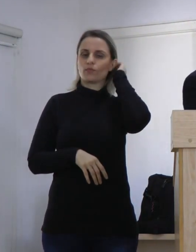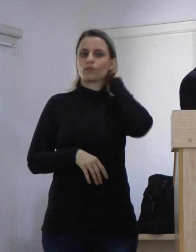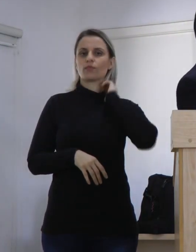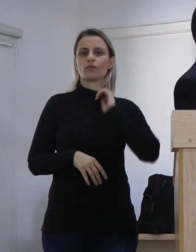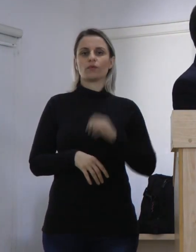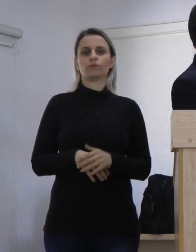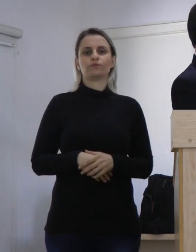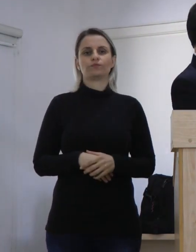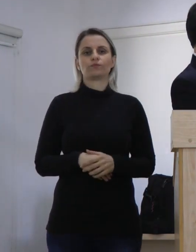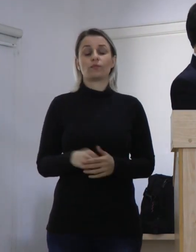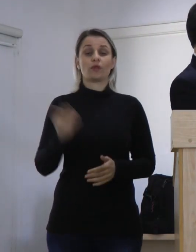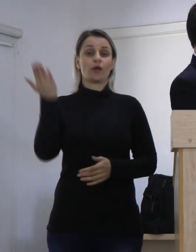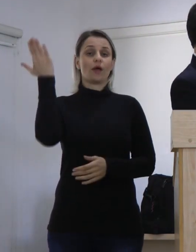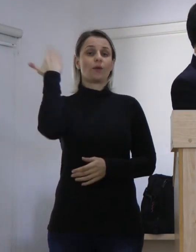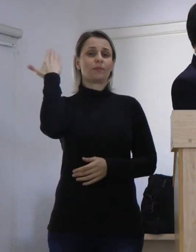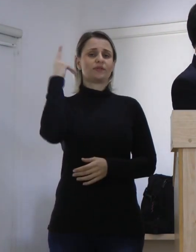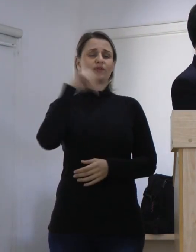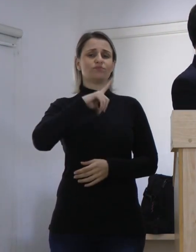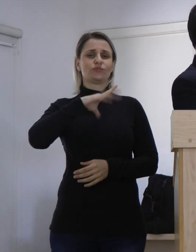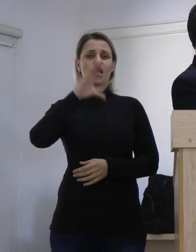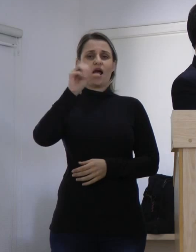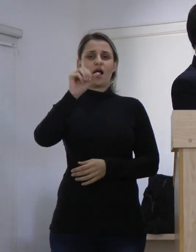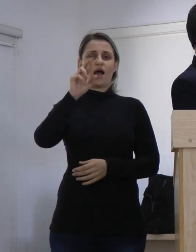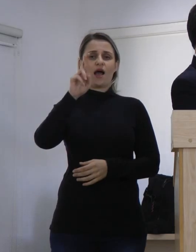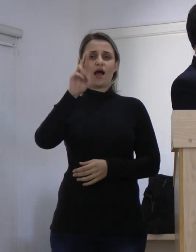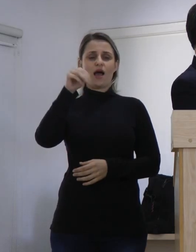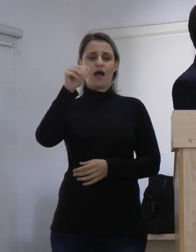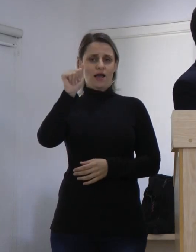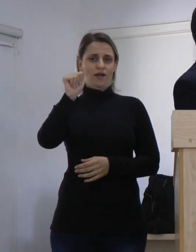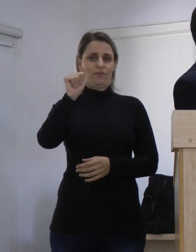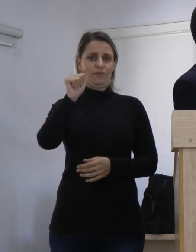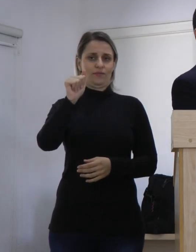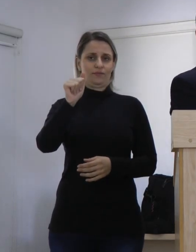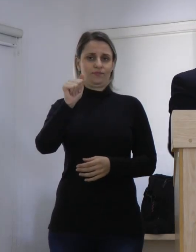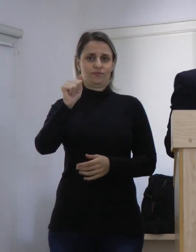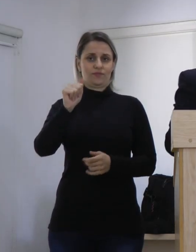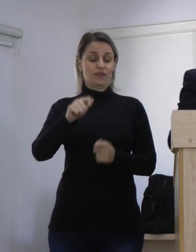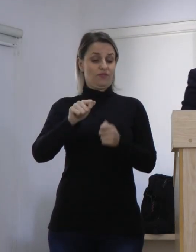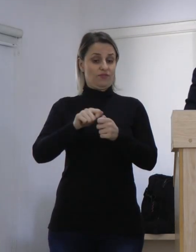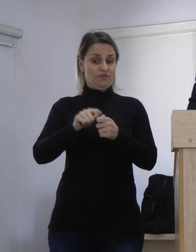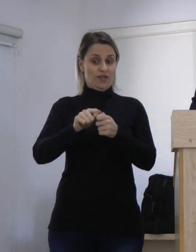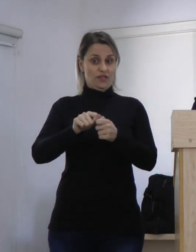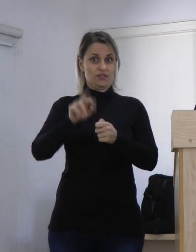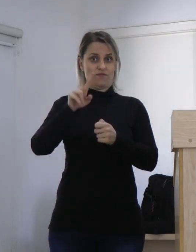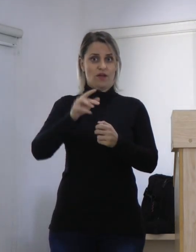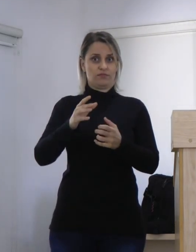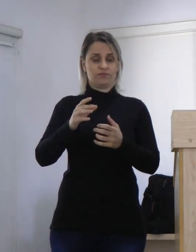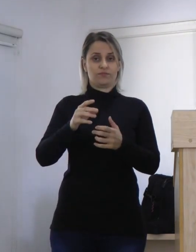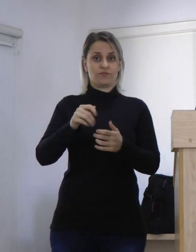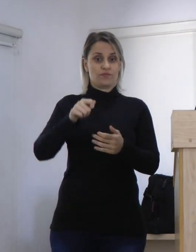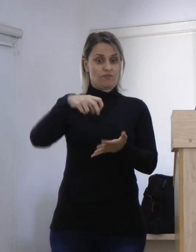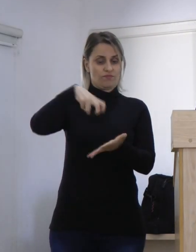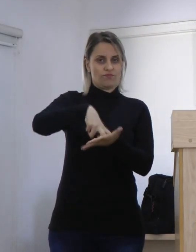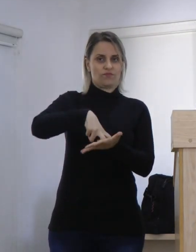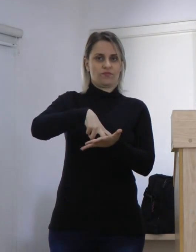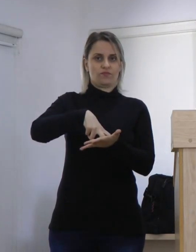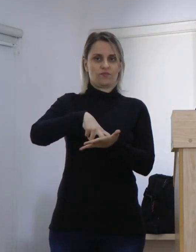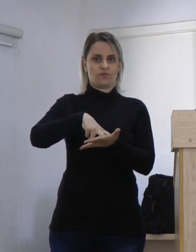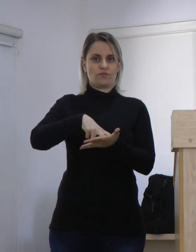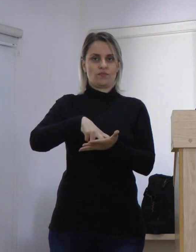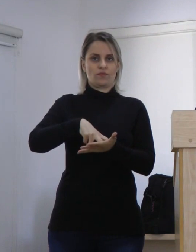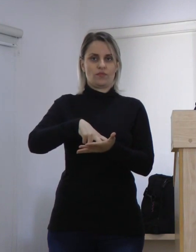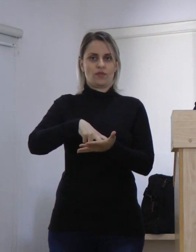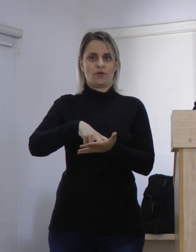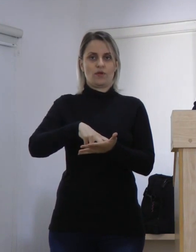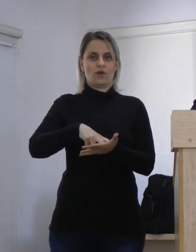Antes o karma era inexorável, tinha que pagar. Vejam que Kardec jamais usou a palavra karma na